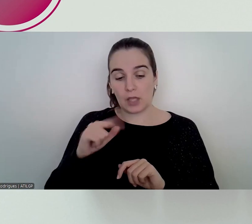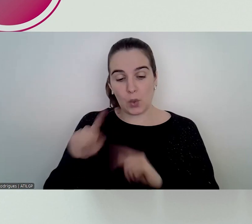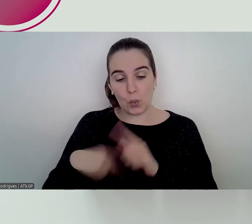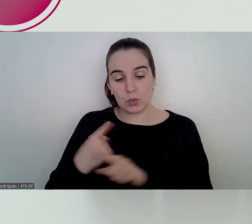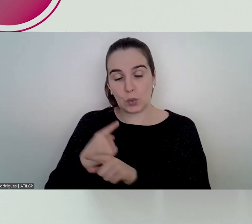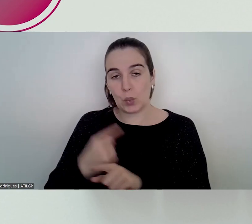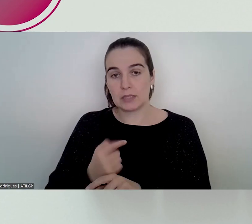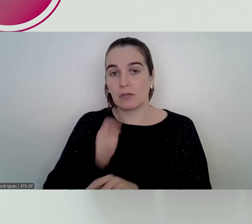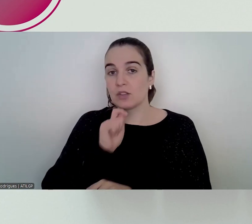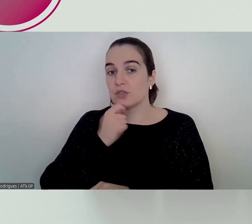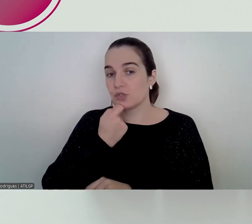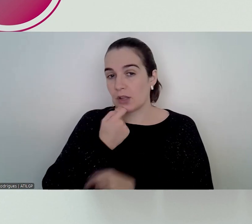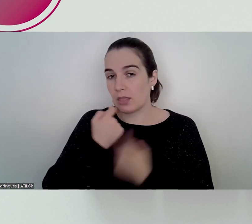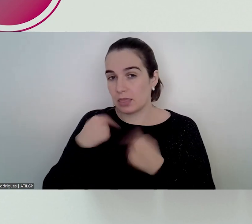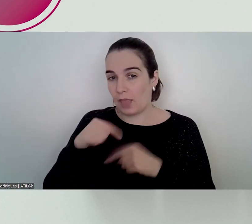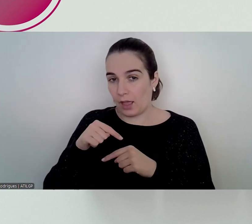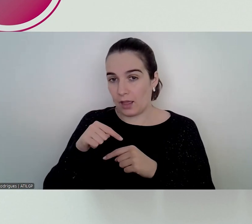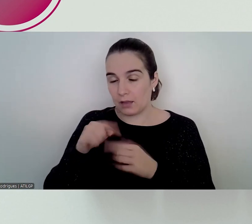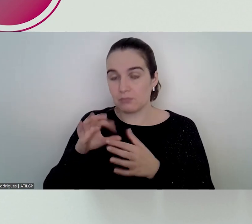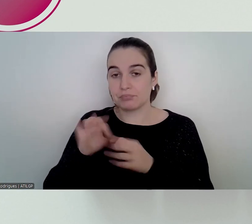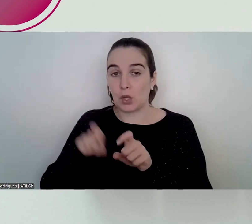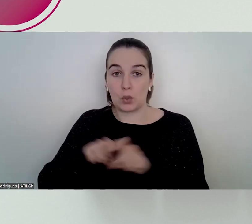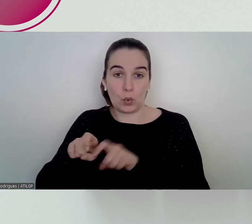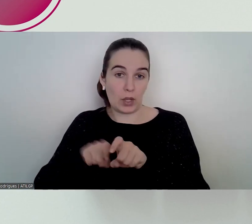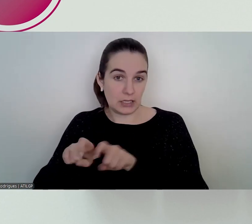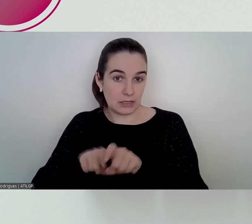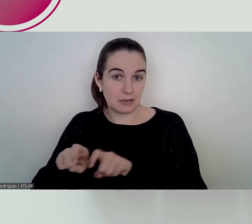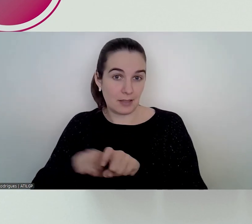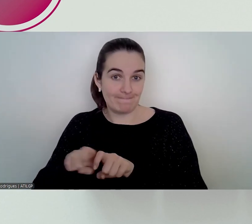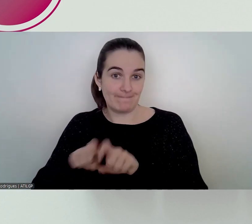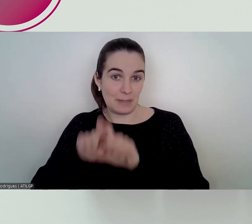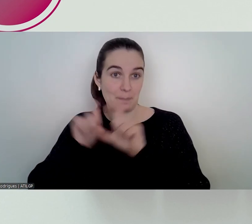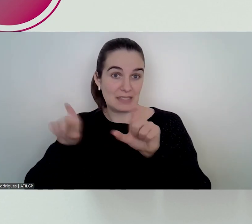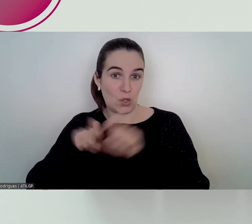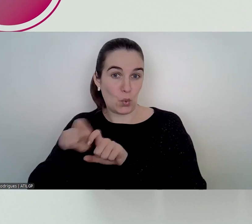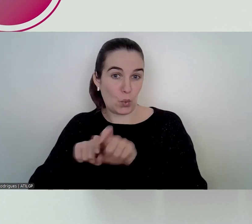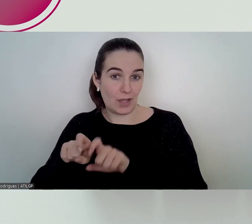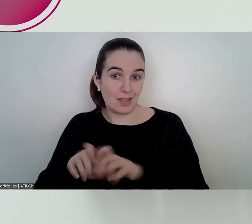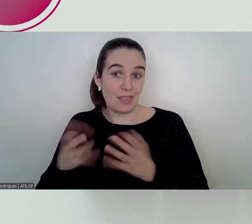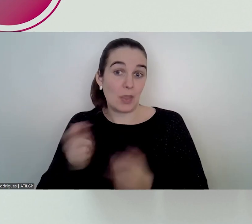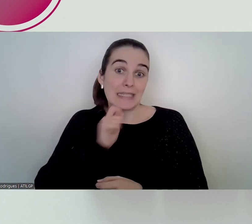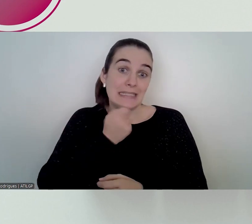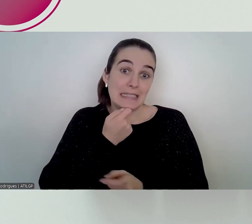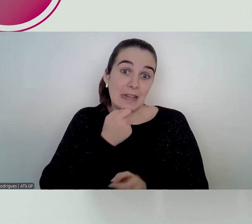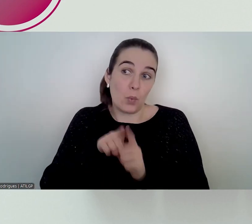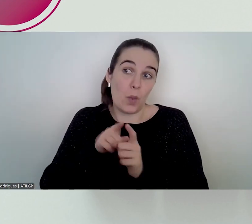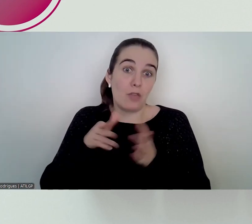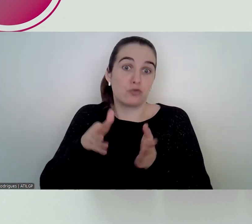tem a ver com o domínio concorrencial empresarial e, portanto, o segredo é a alma do negócio.